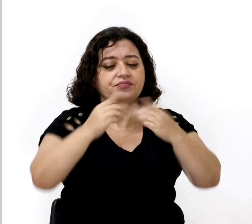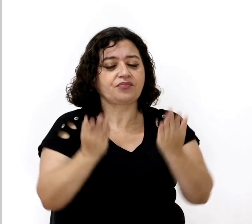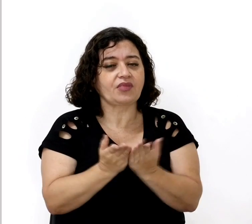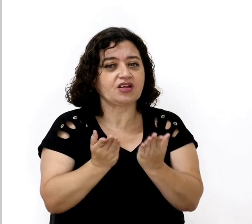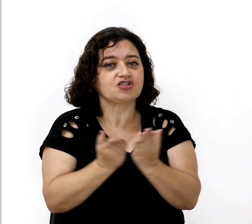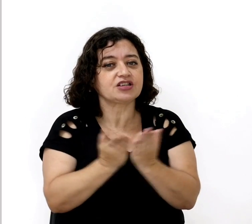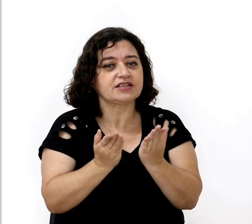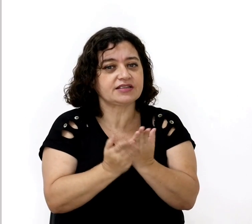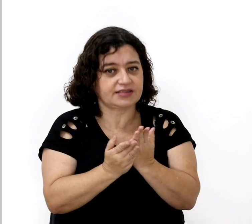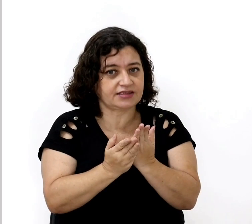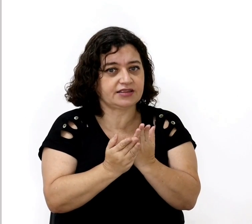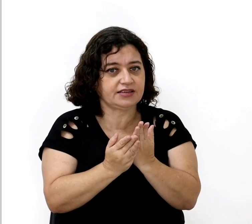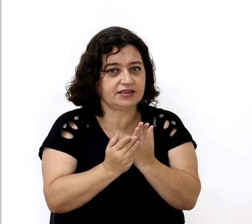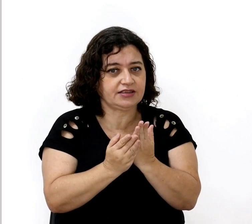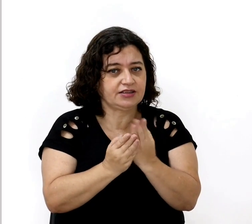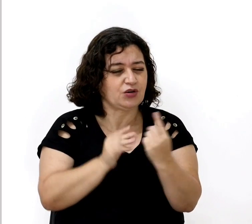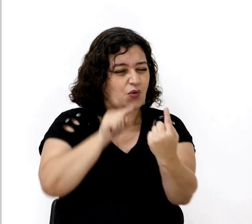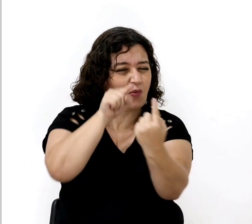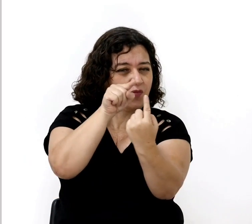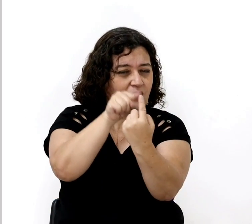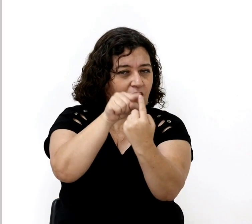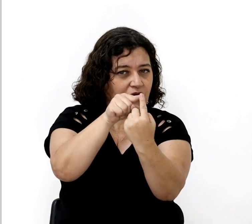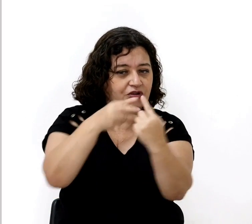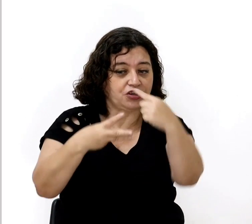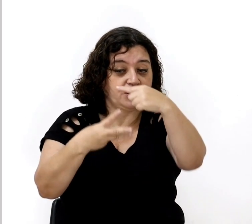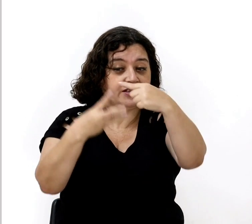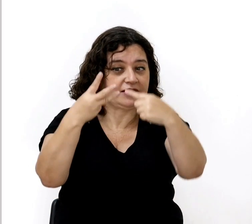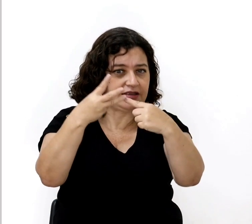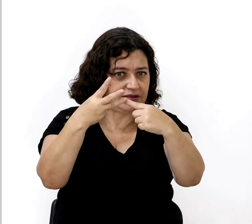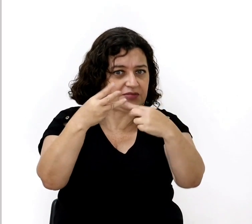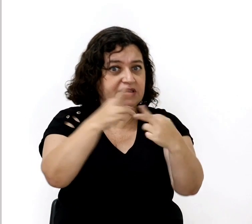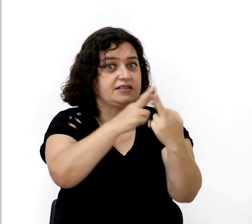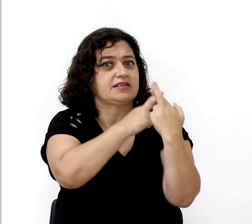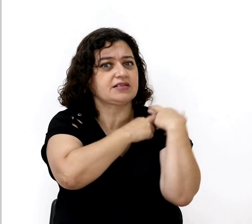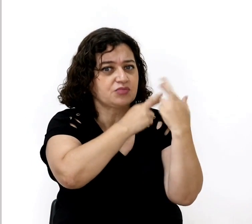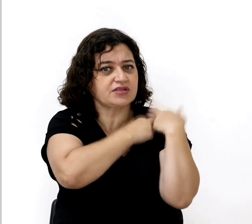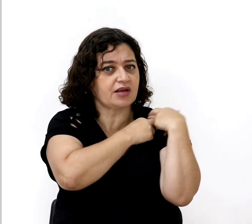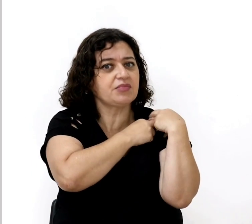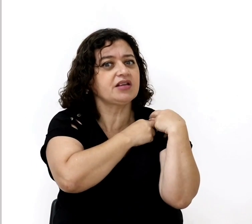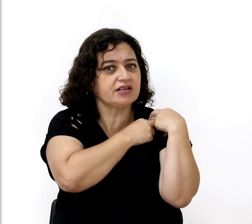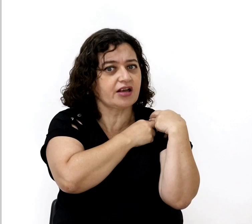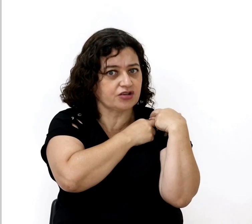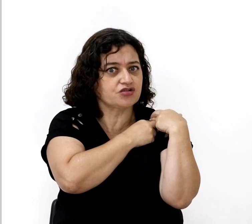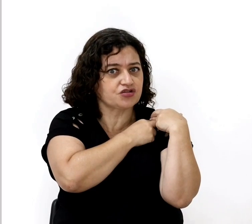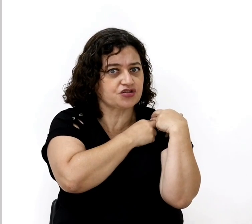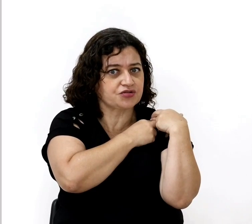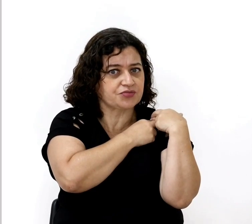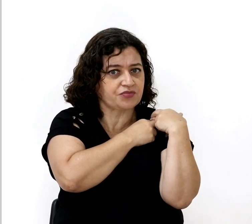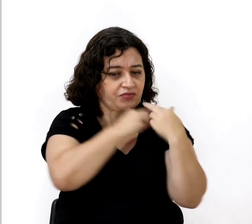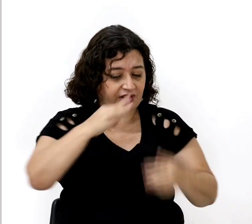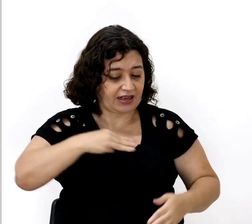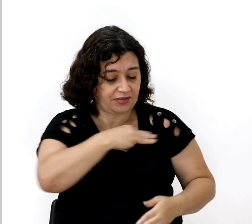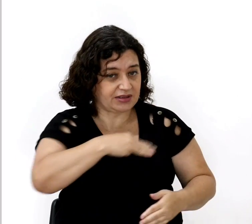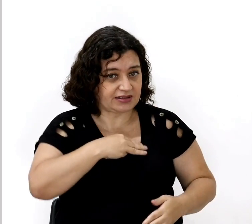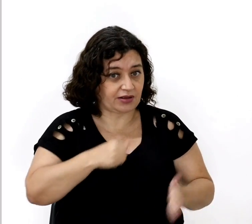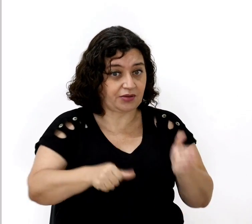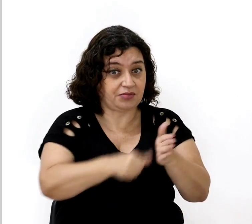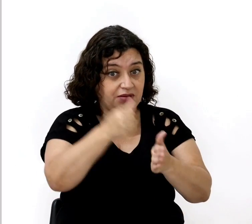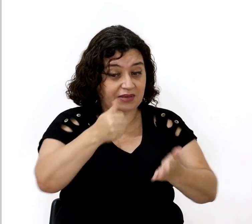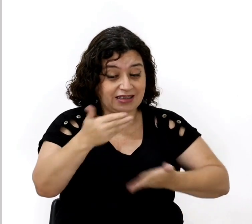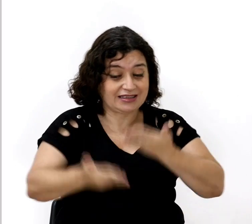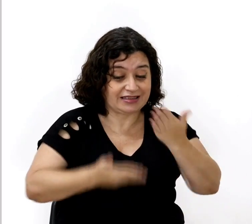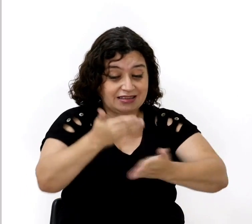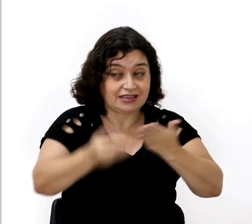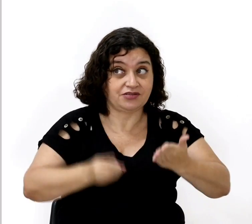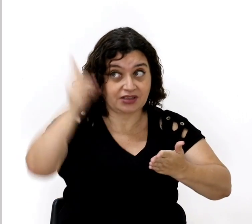com alguns propósitos comuns. Eu poderia chamar aqui de tríplice missão, né? E a lição comenta sobre isso, que é servir a Deus